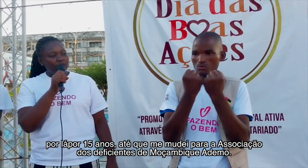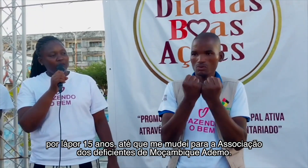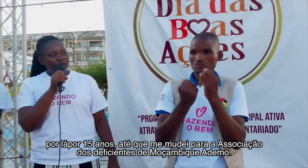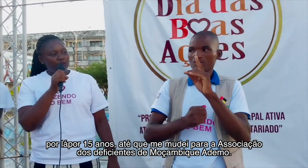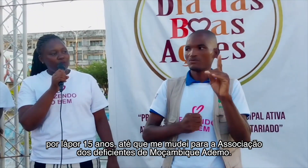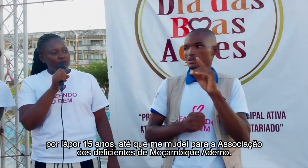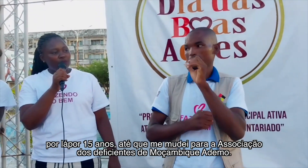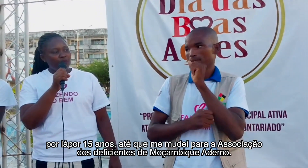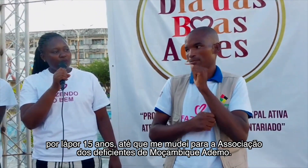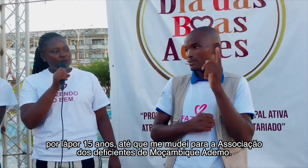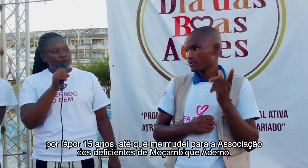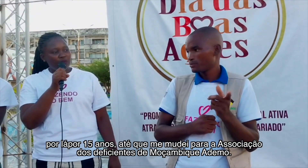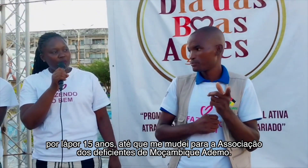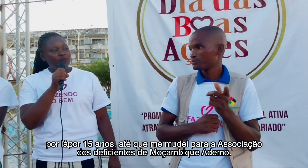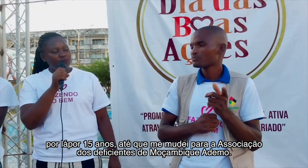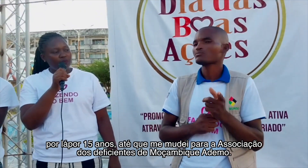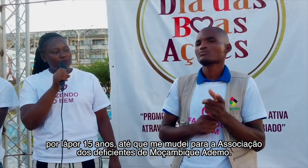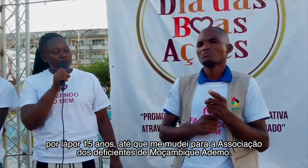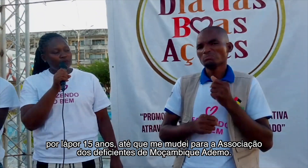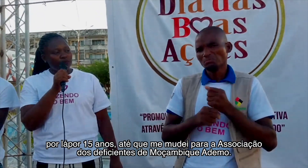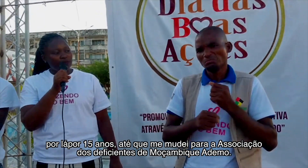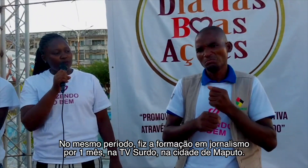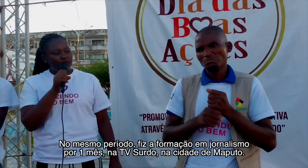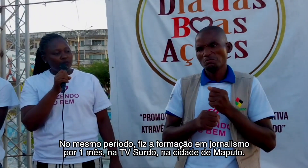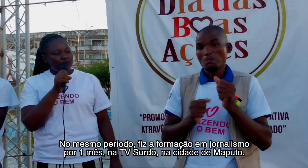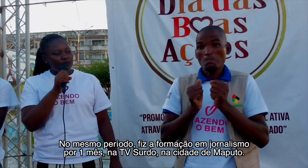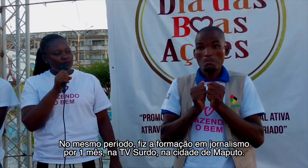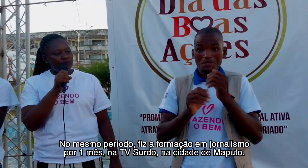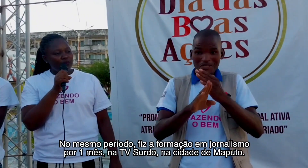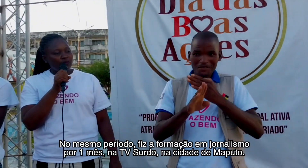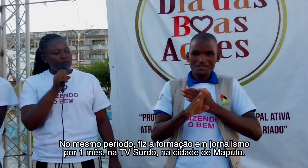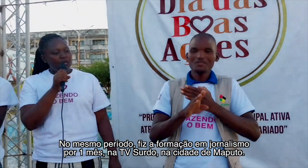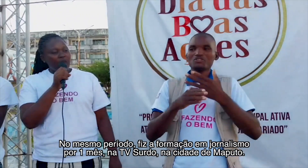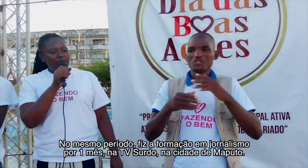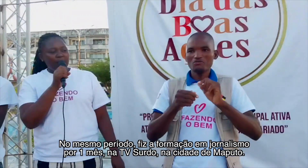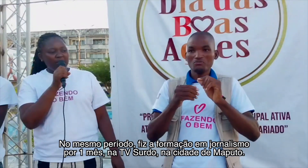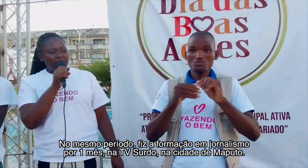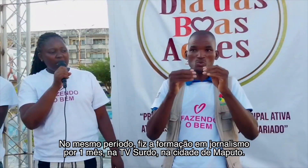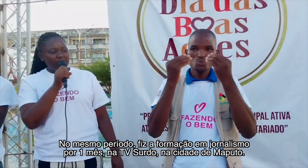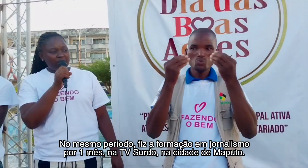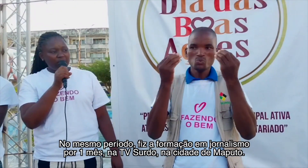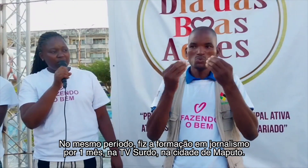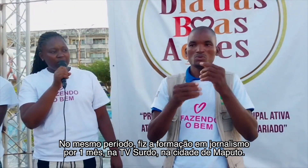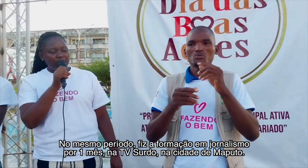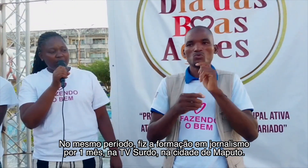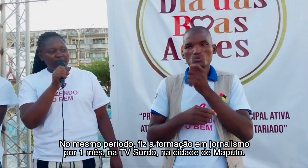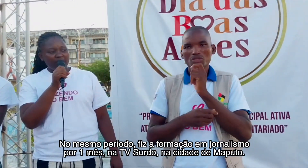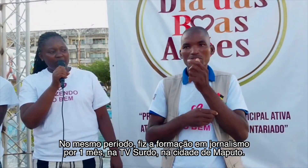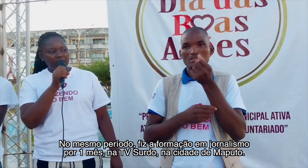mudei para a Associação dos Deficientes de Moçambique, a DEMO. No mesmo período, fiz a formação em jornalismo por um mês na